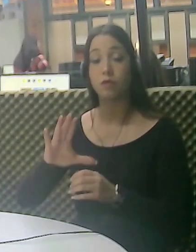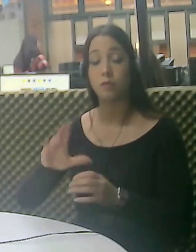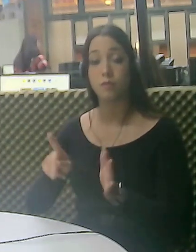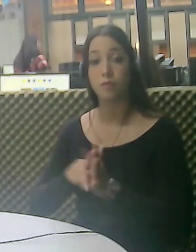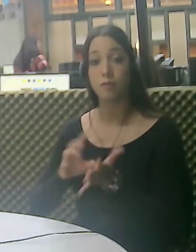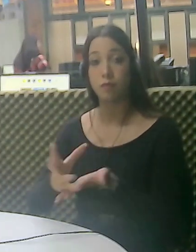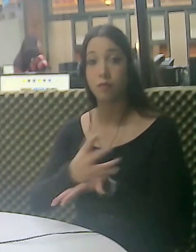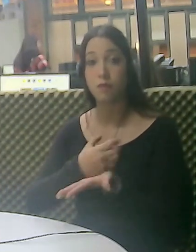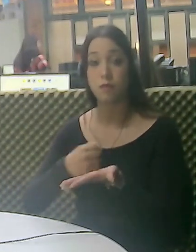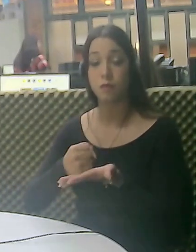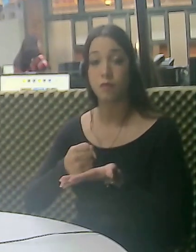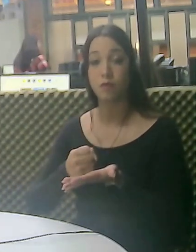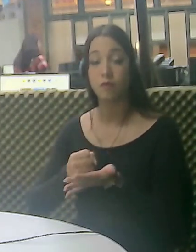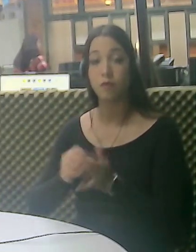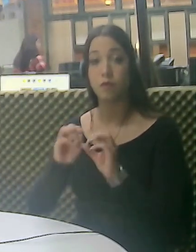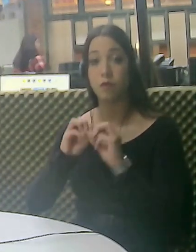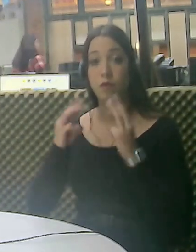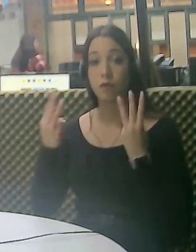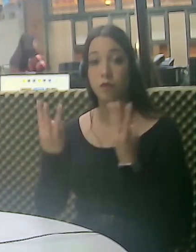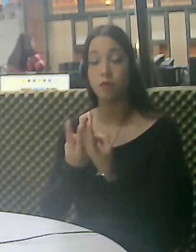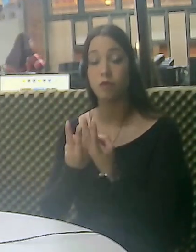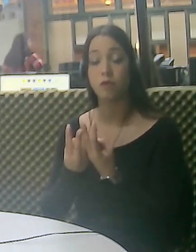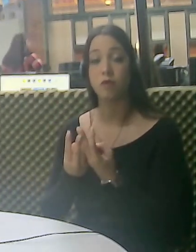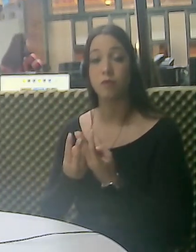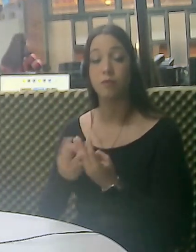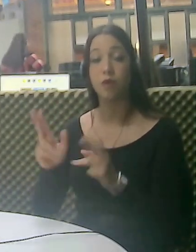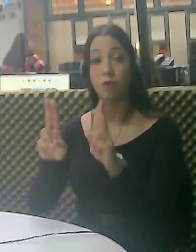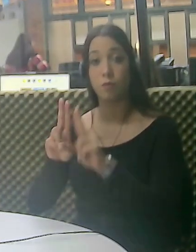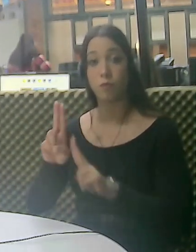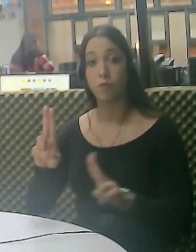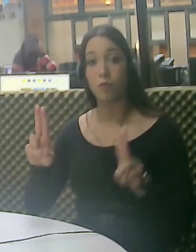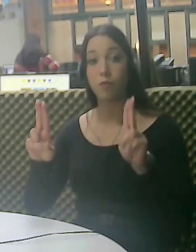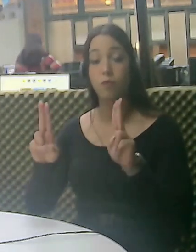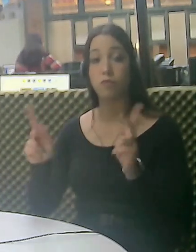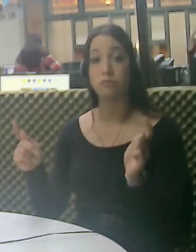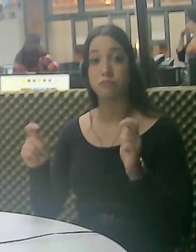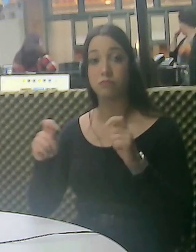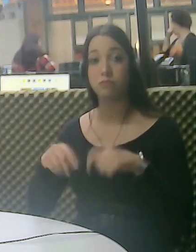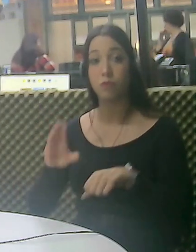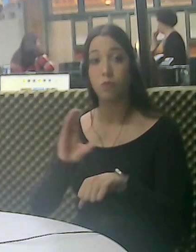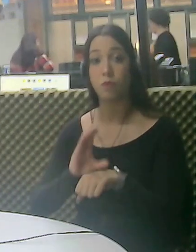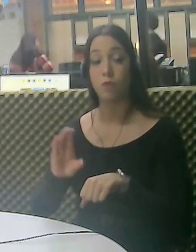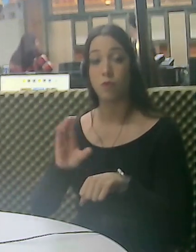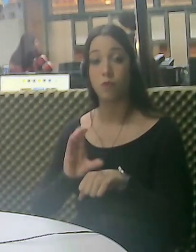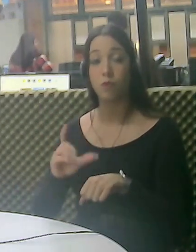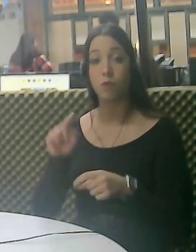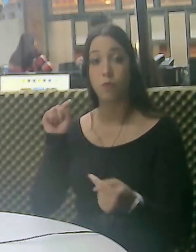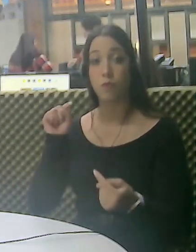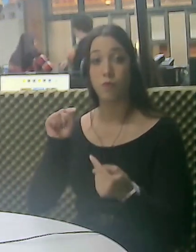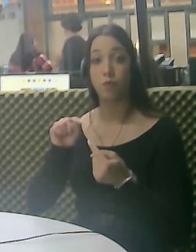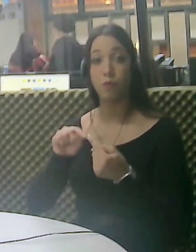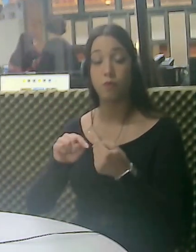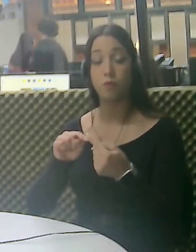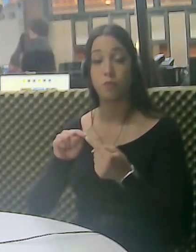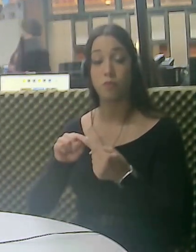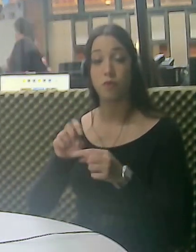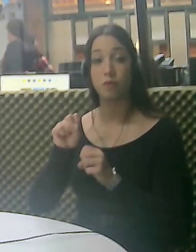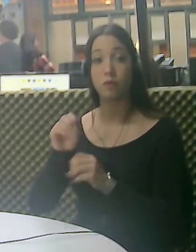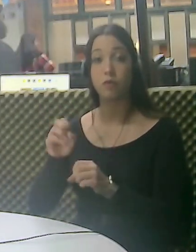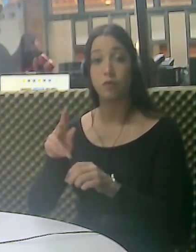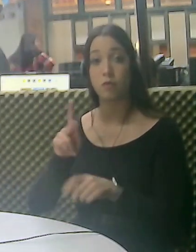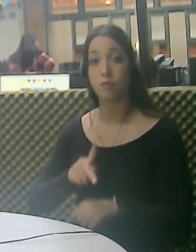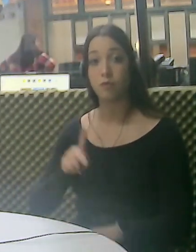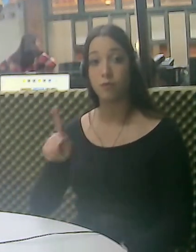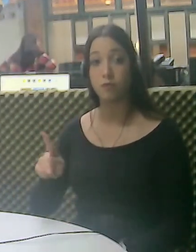Salvar. O workshop foi organizado pela Universidade Federal de Uberlândia, a UFU, e o curso teve por objetivo capacitar os